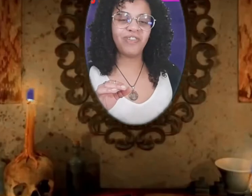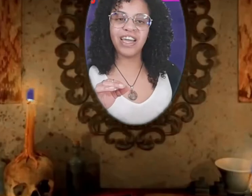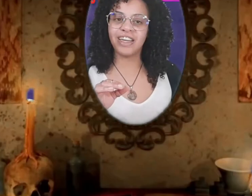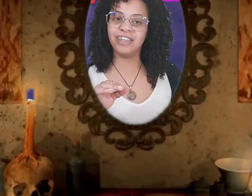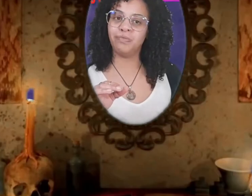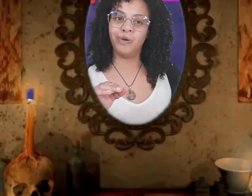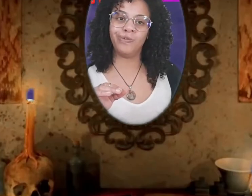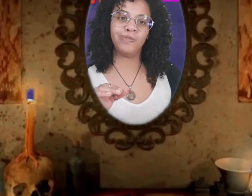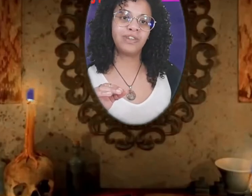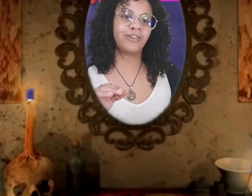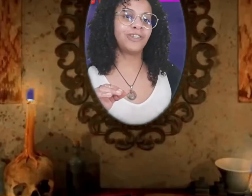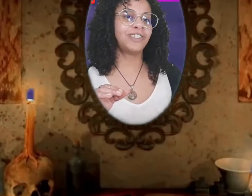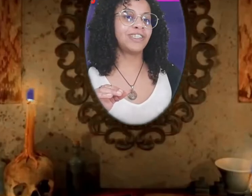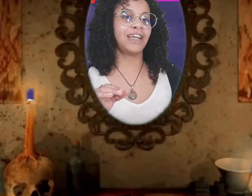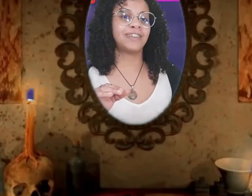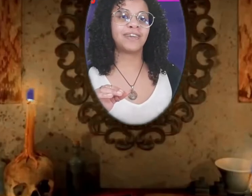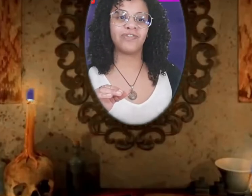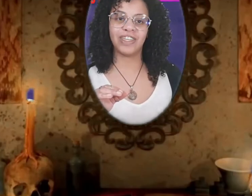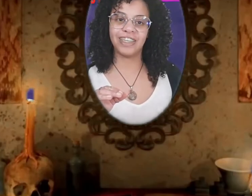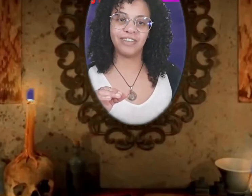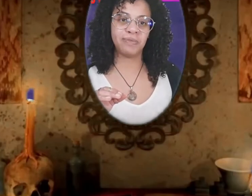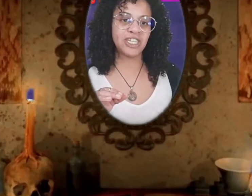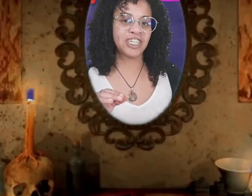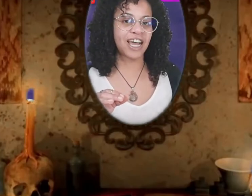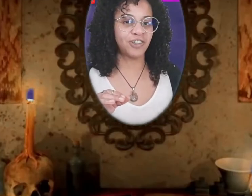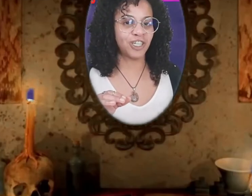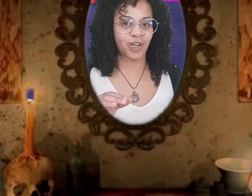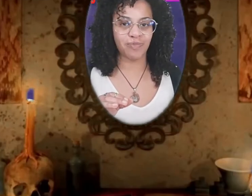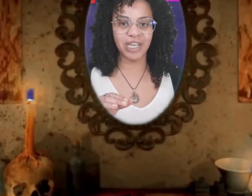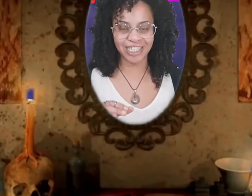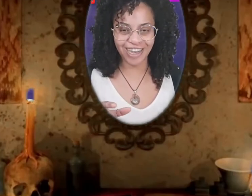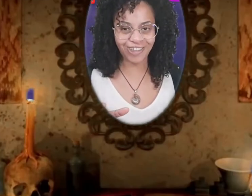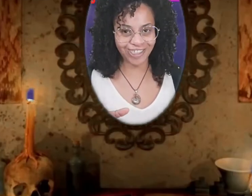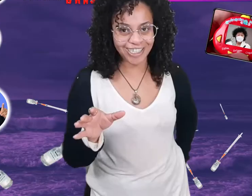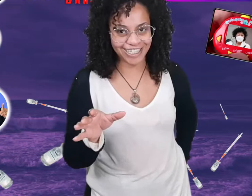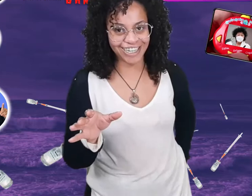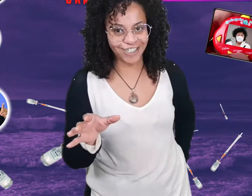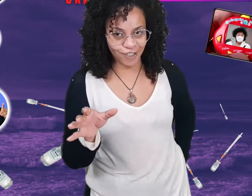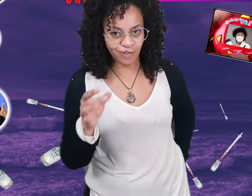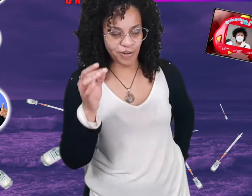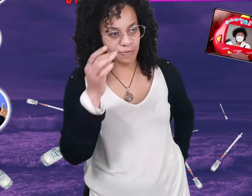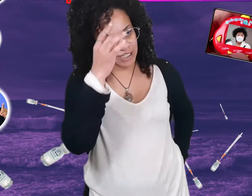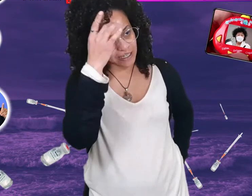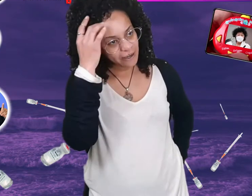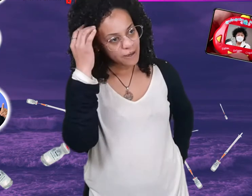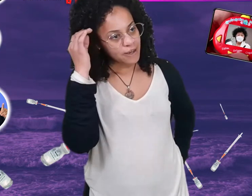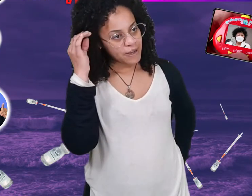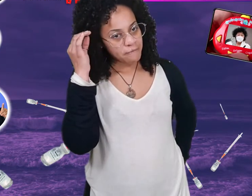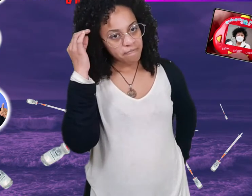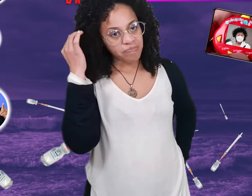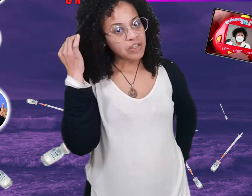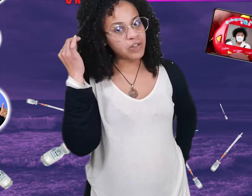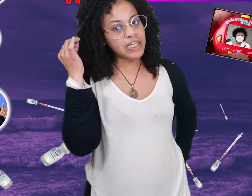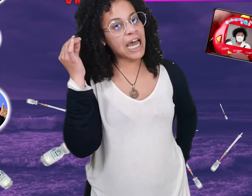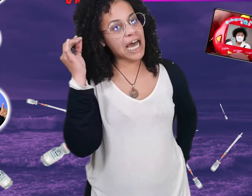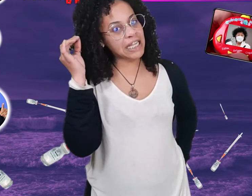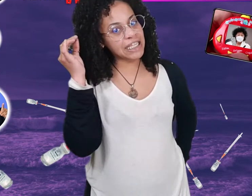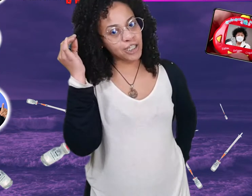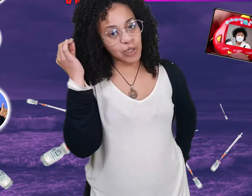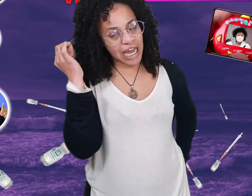vai aí, meu. Que coincidência que vai ter do machado na sua cabeça, sabe? Essas cenas dos filmes. Não entra aí.